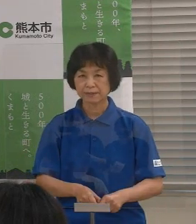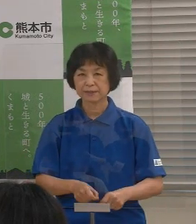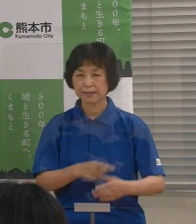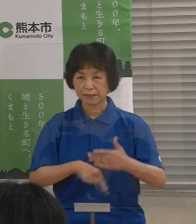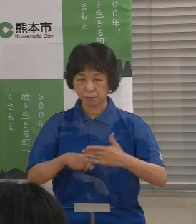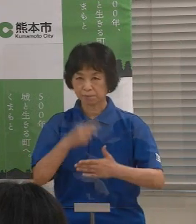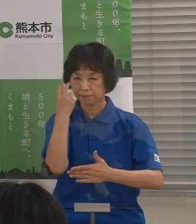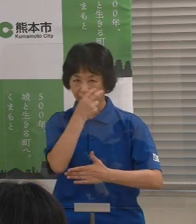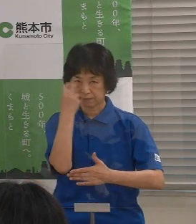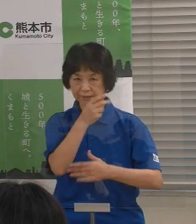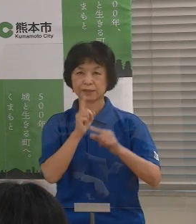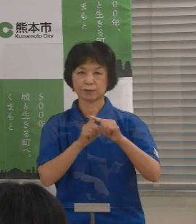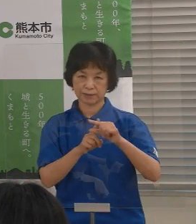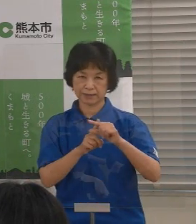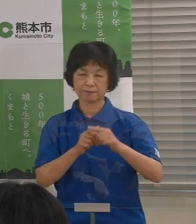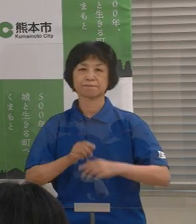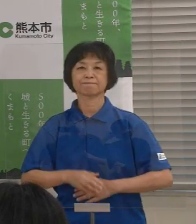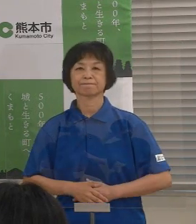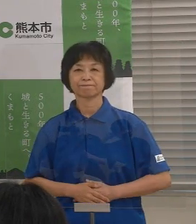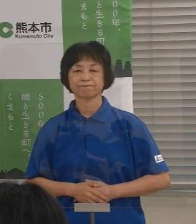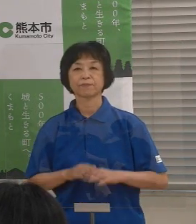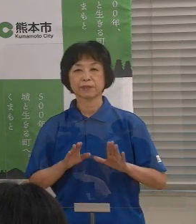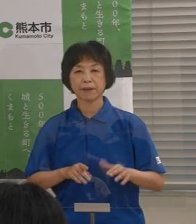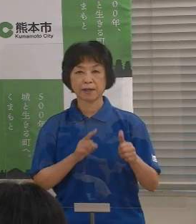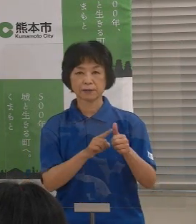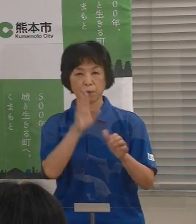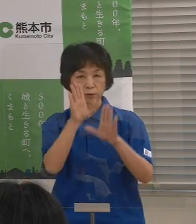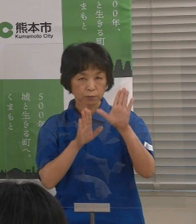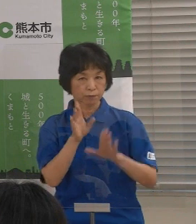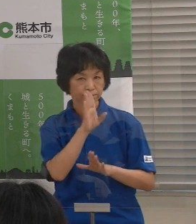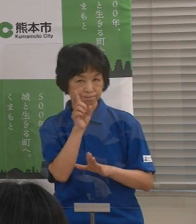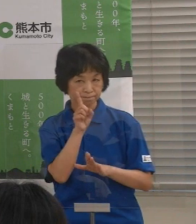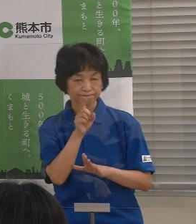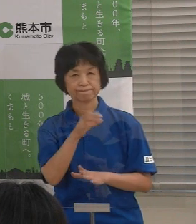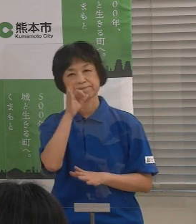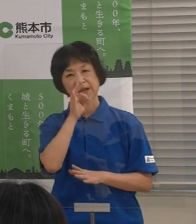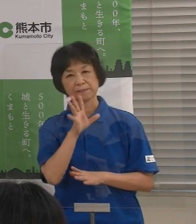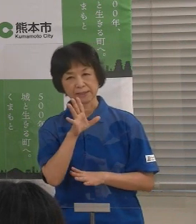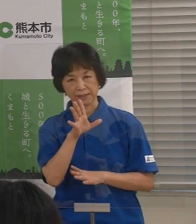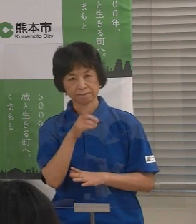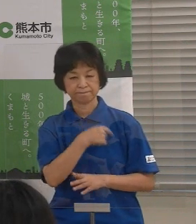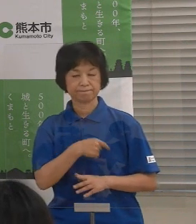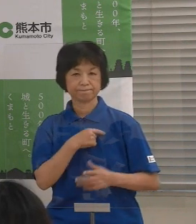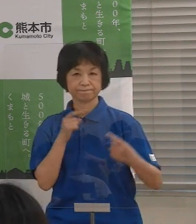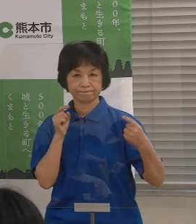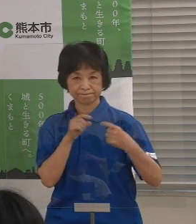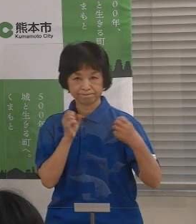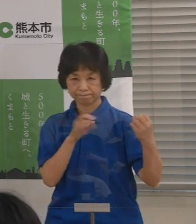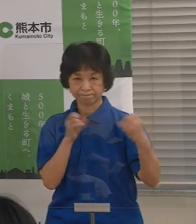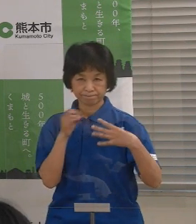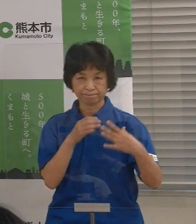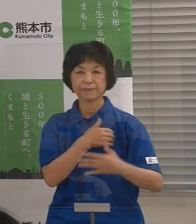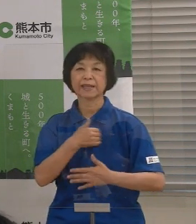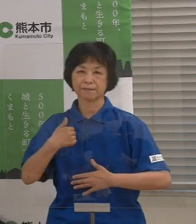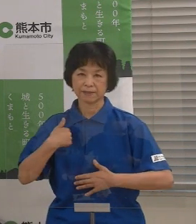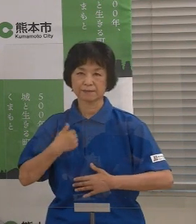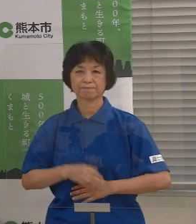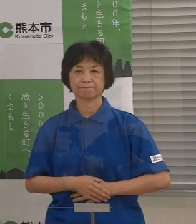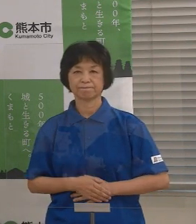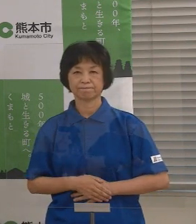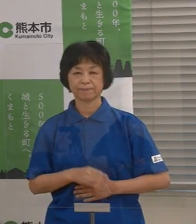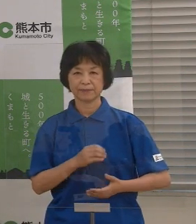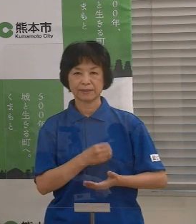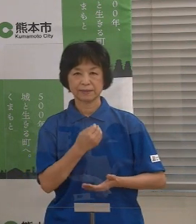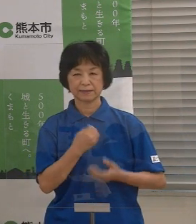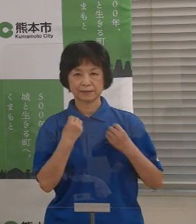です。現在の症状ですが、無症状で医師の疎通は可能です。感染症指定医療機関